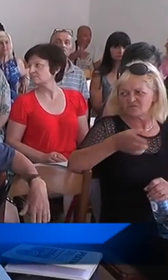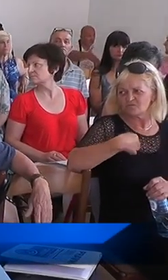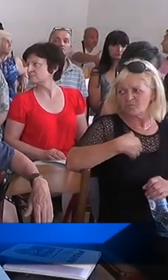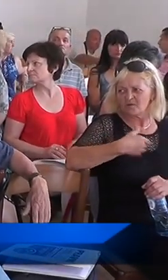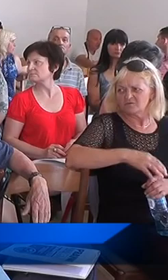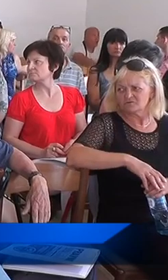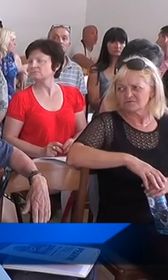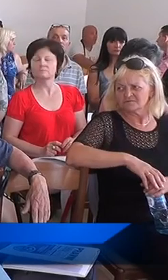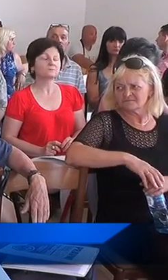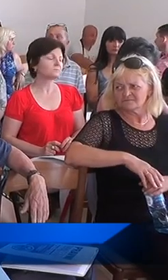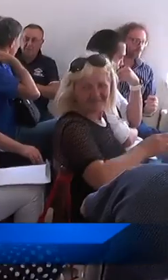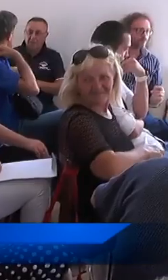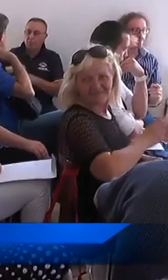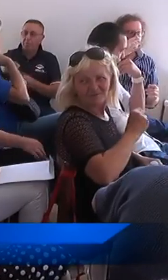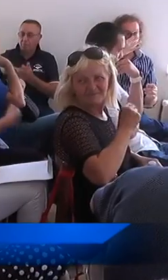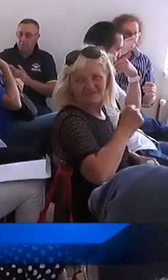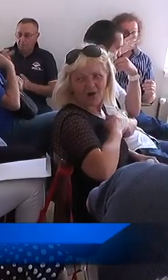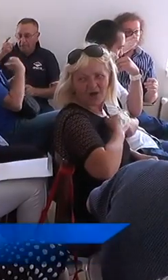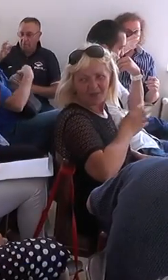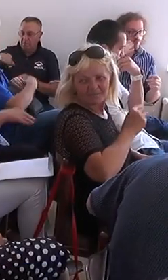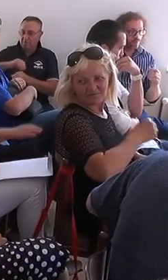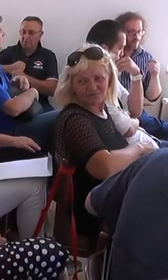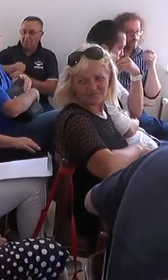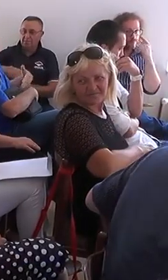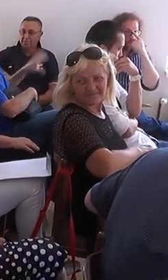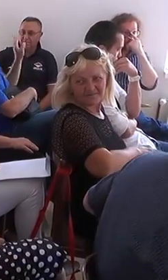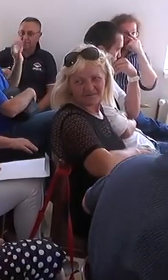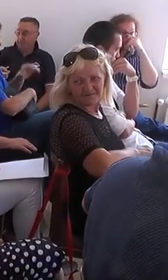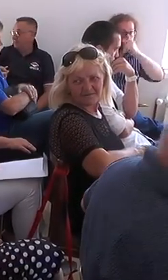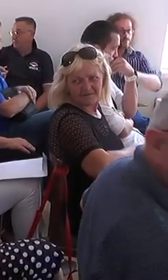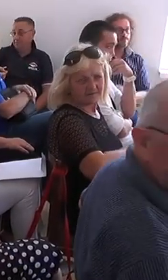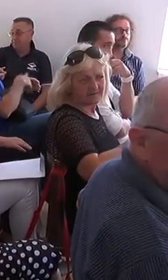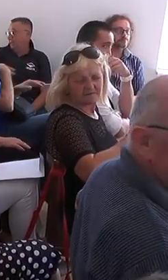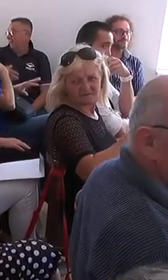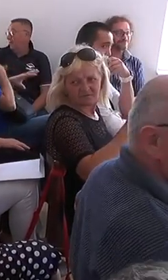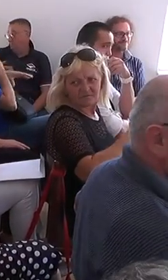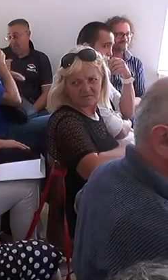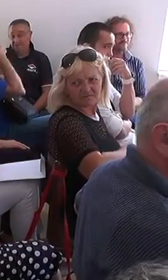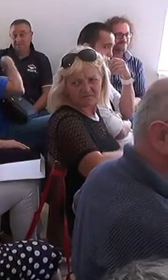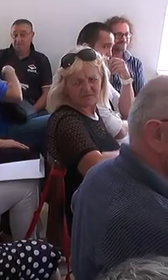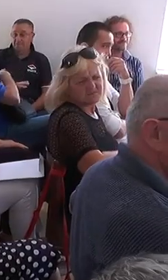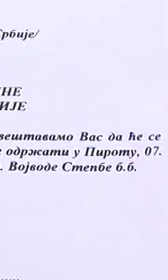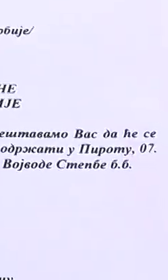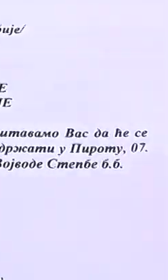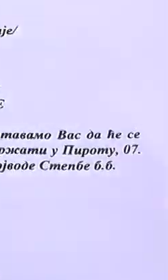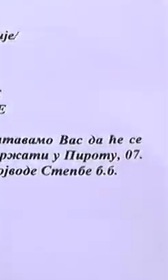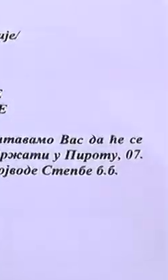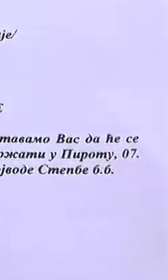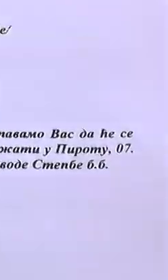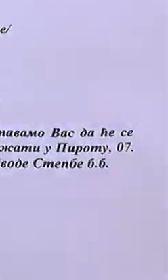i finansijski izveštaj za prošlu godinu, kao i razmatranje i usvajanje programa rada i finansijskog plana za ovu godinu. Jedan od najvećih problema gluvih